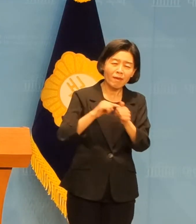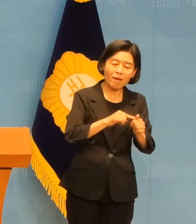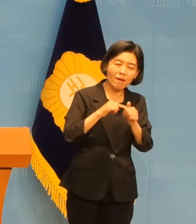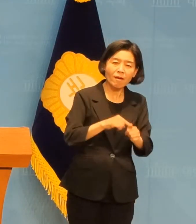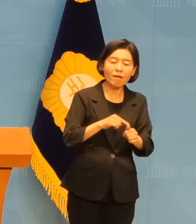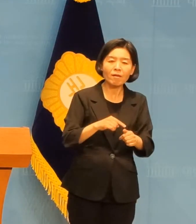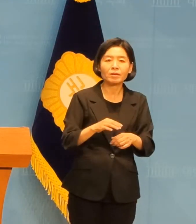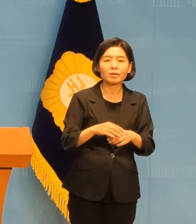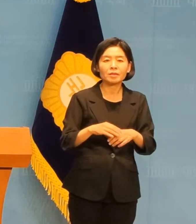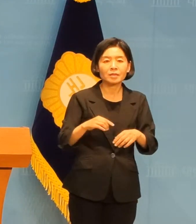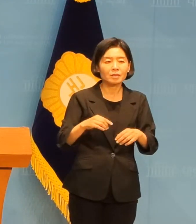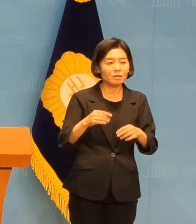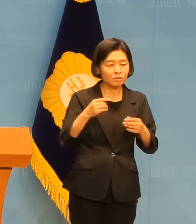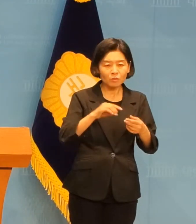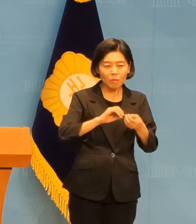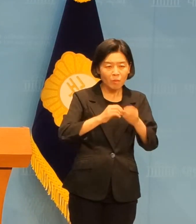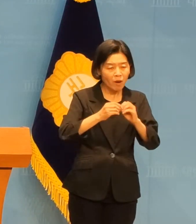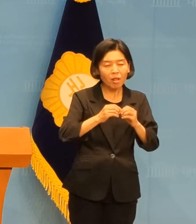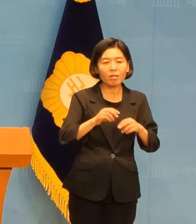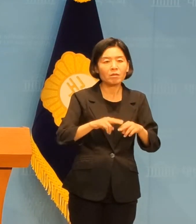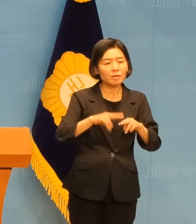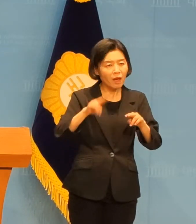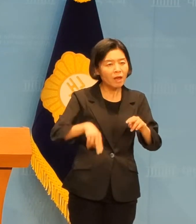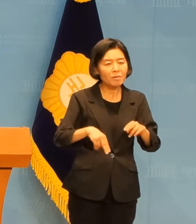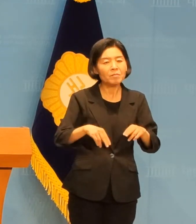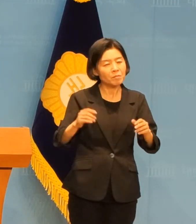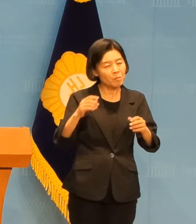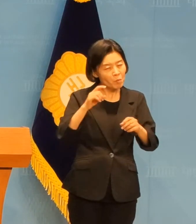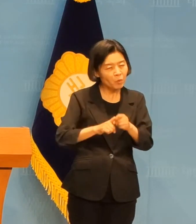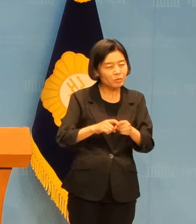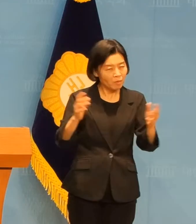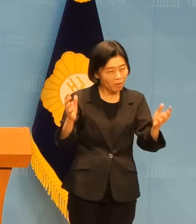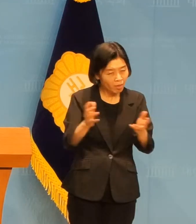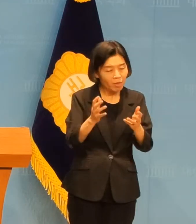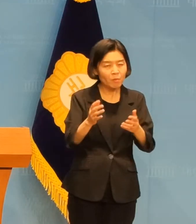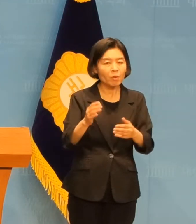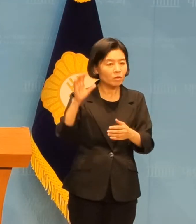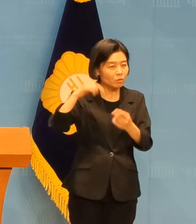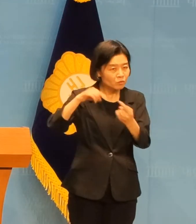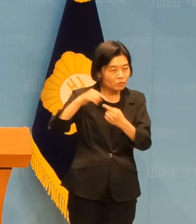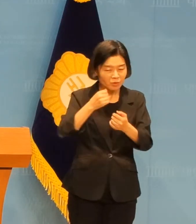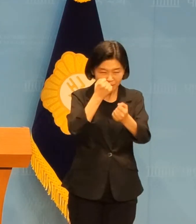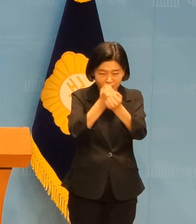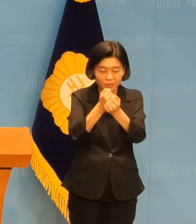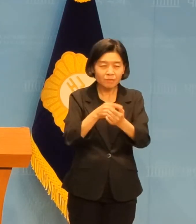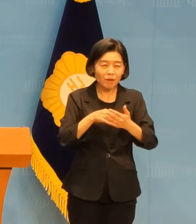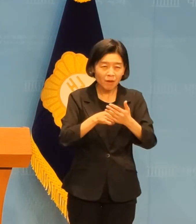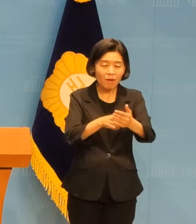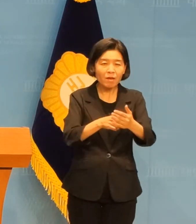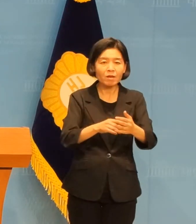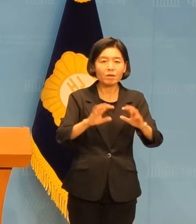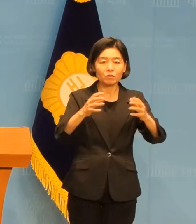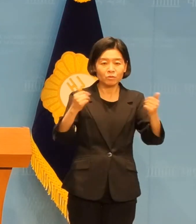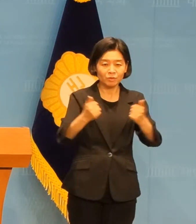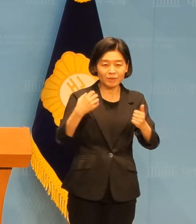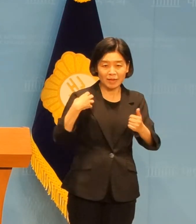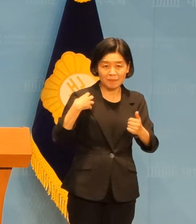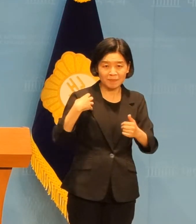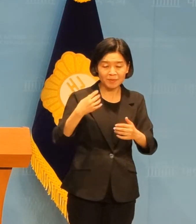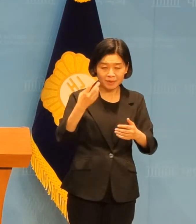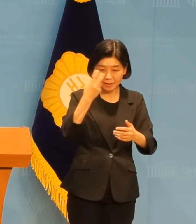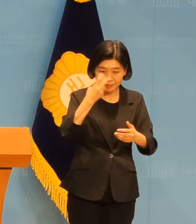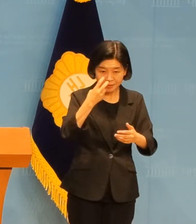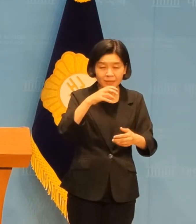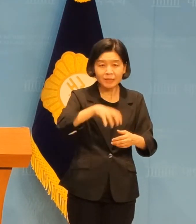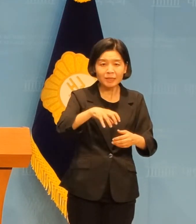4인 회동설 괴담 하나로 청문회를 밀어붙이더니 급기야 국감장을 조의대